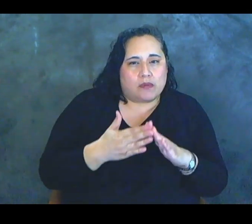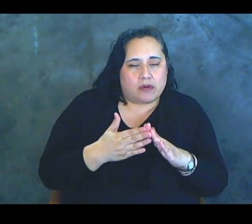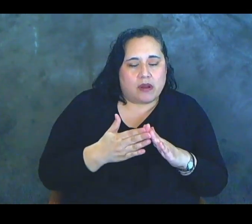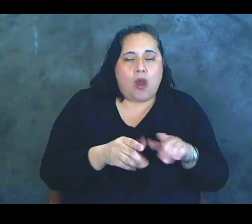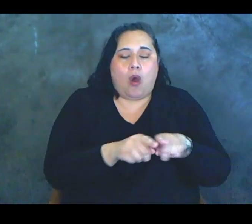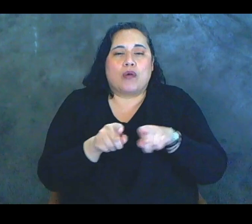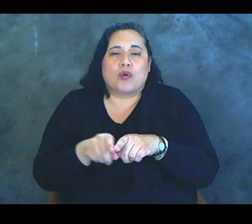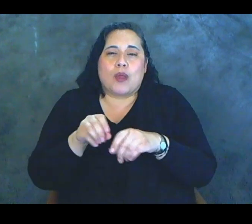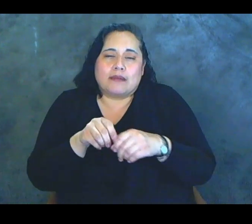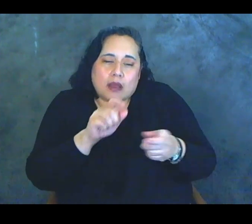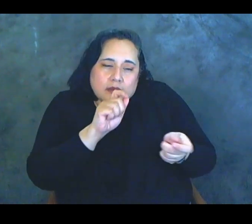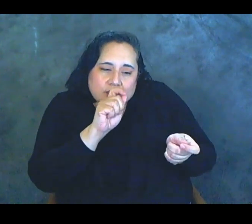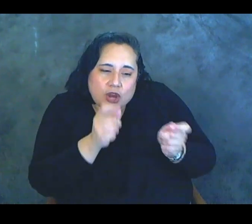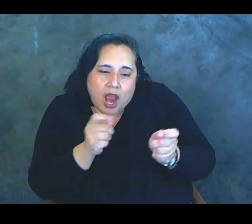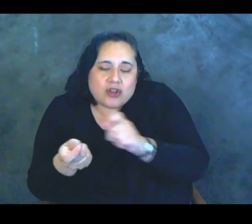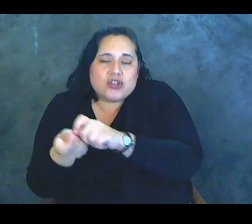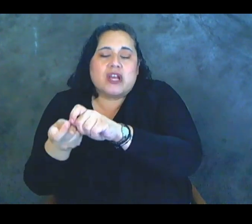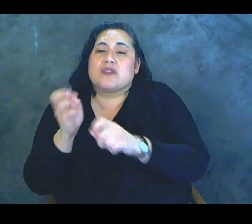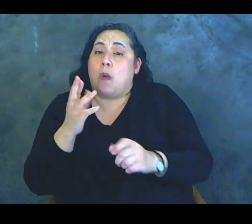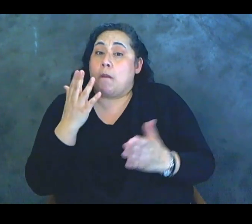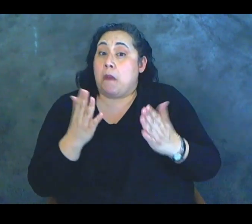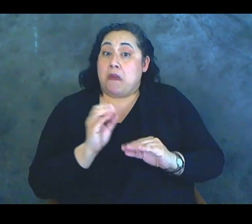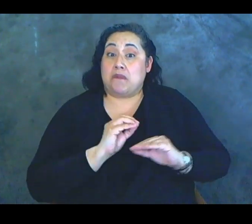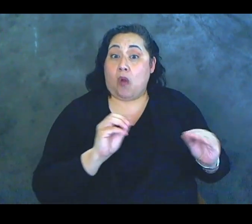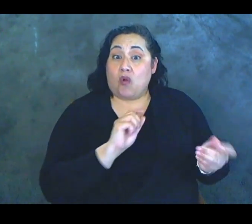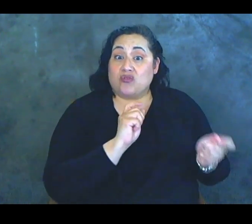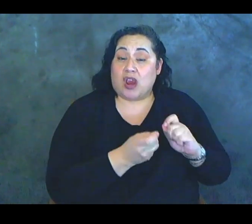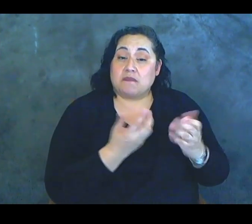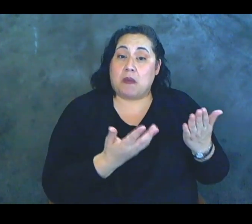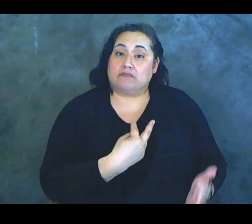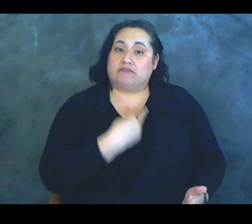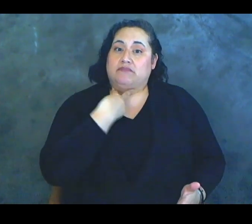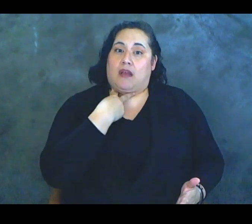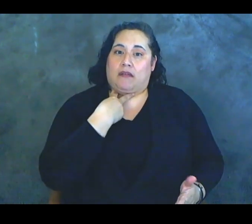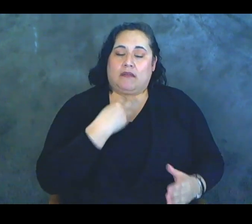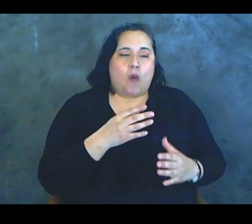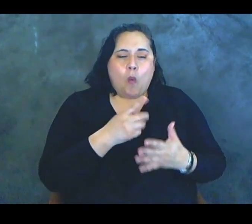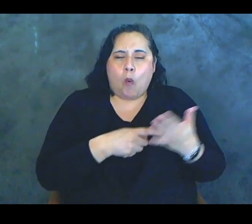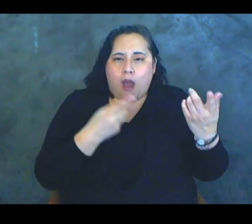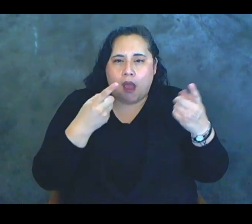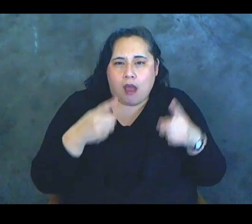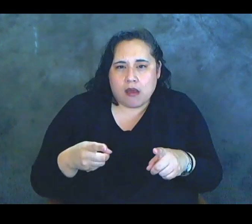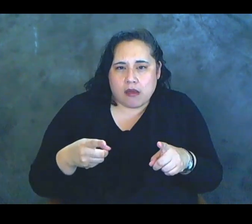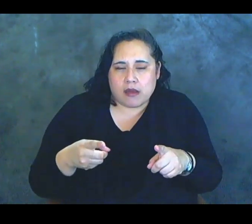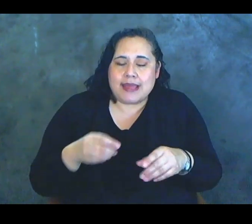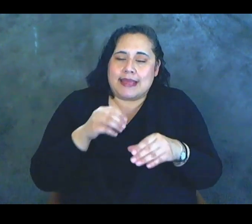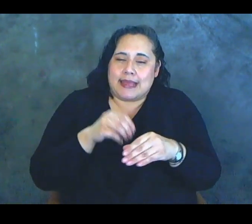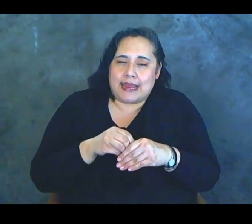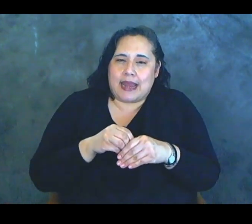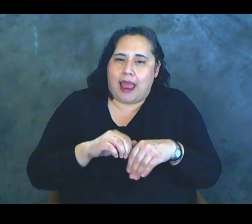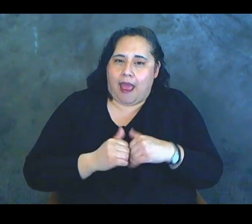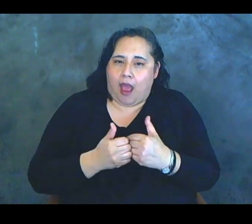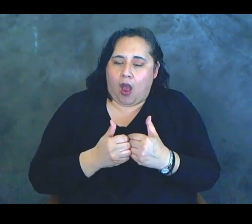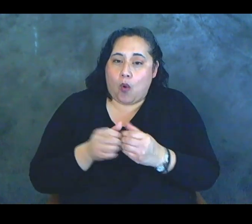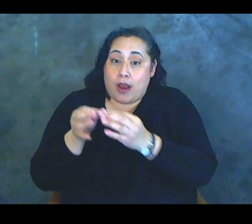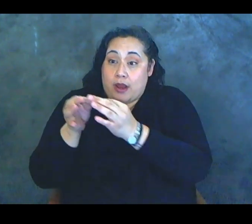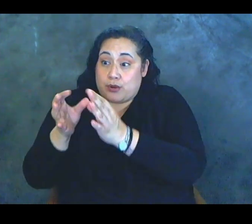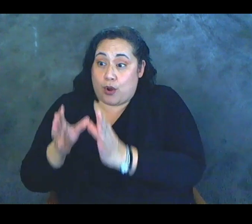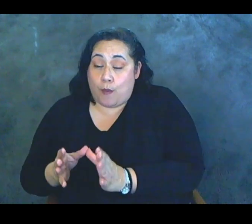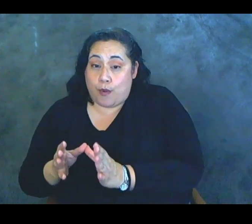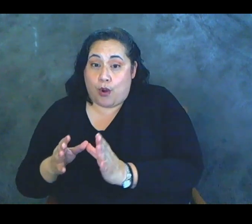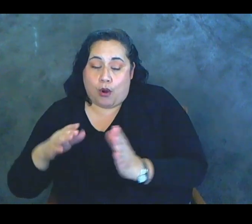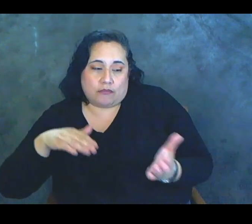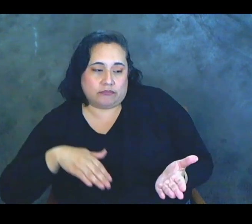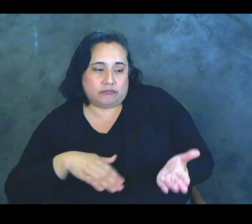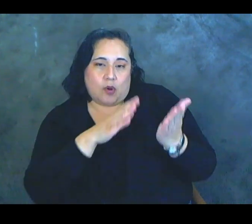cambios o tal vez la falta de cambios que han ocurrido en la manera que un intérprete aborda